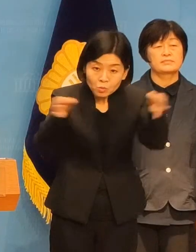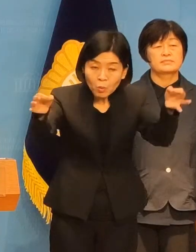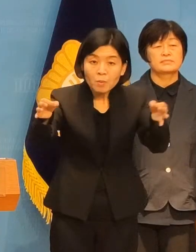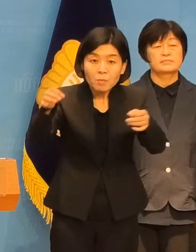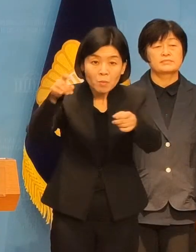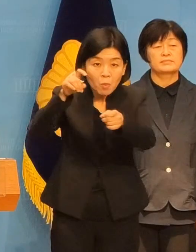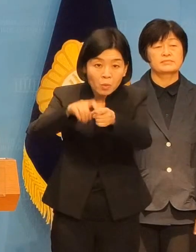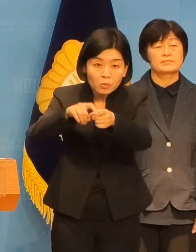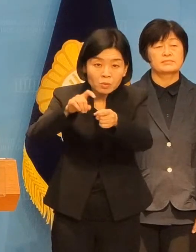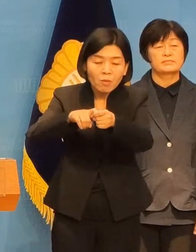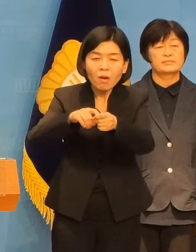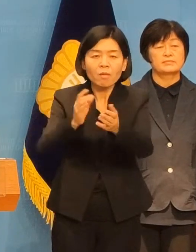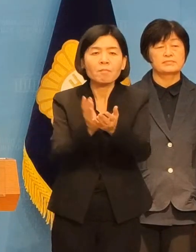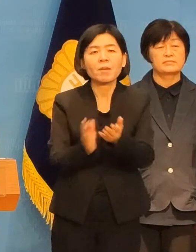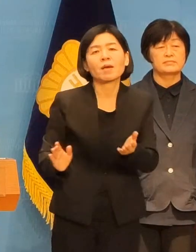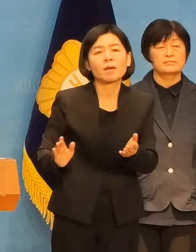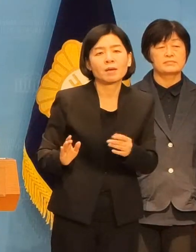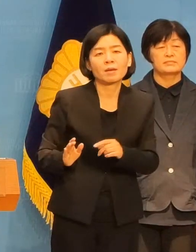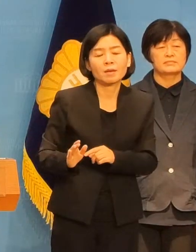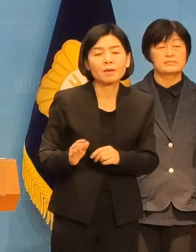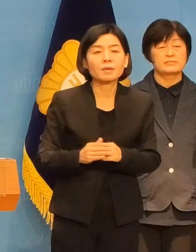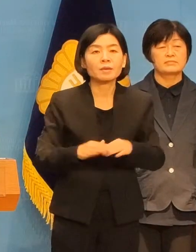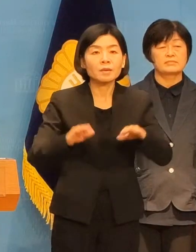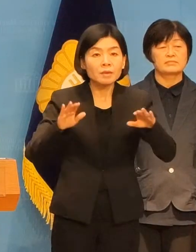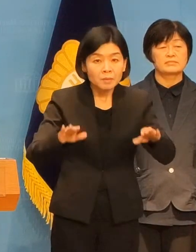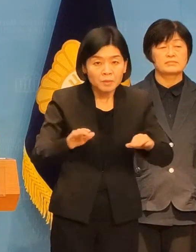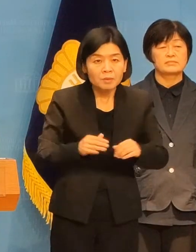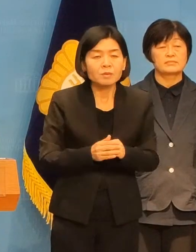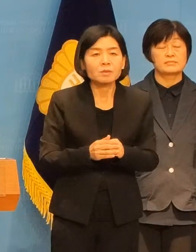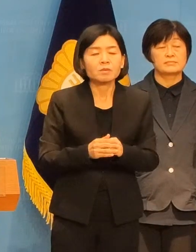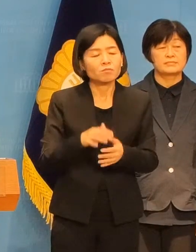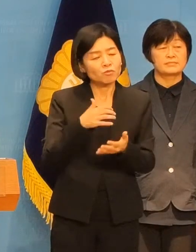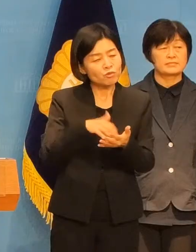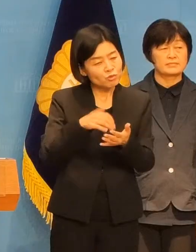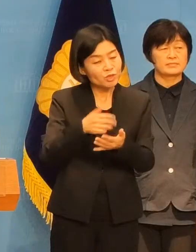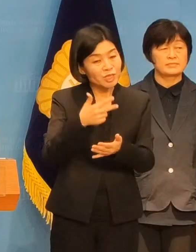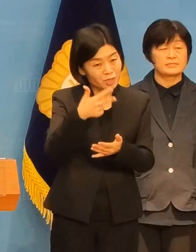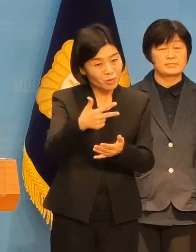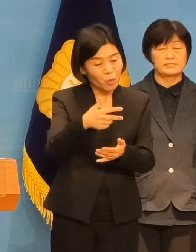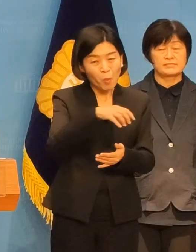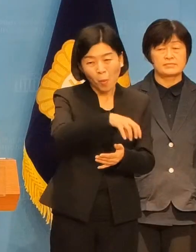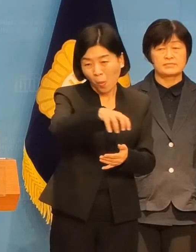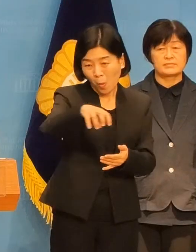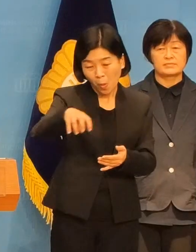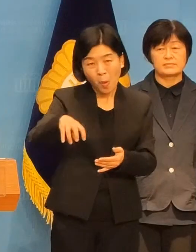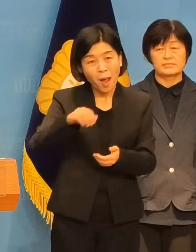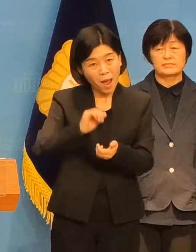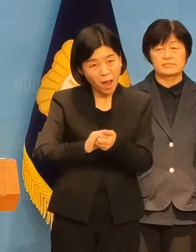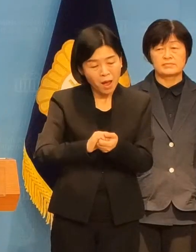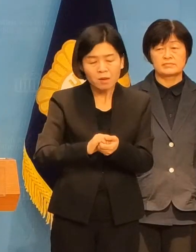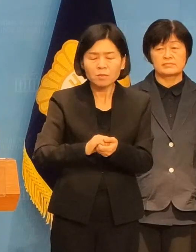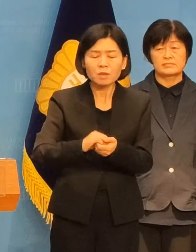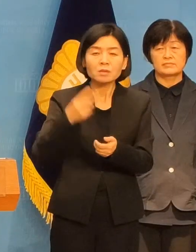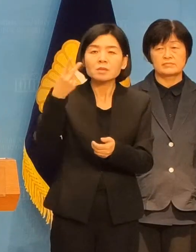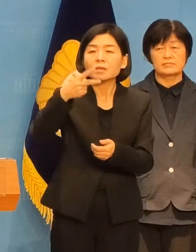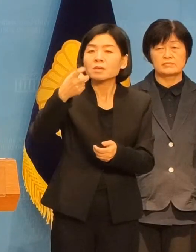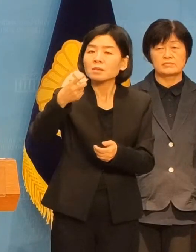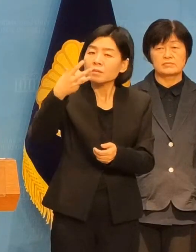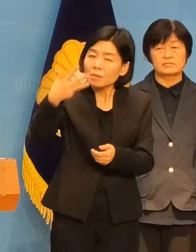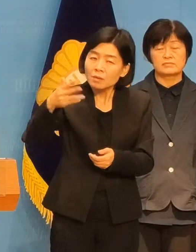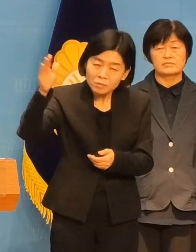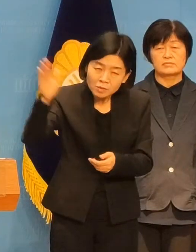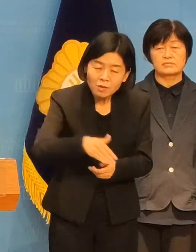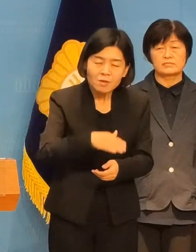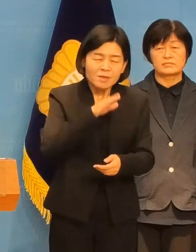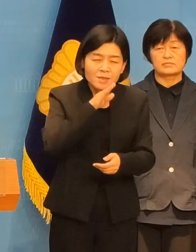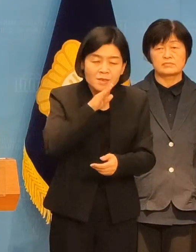명백히 역행하는 것입니다. 이번에야 7개 군에 한정된 문제지만 28년부터 본 사업이